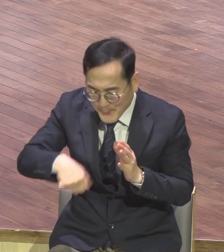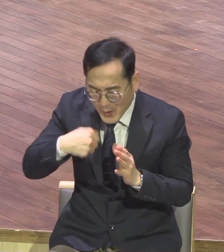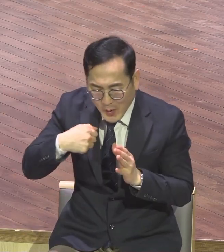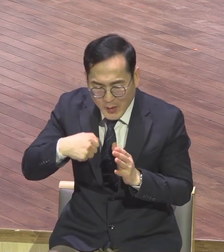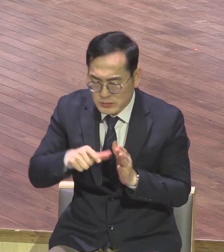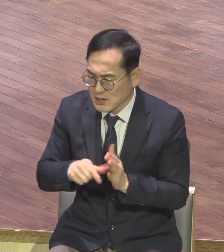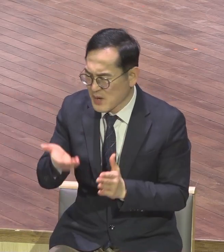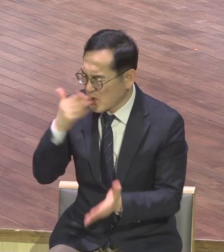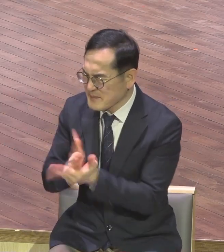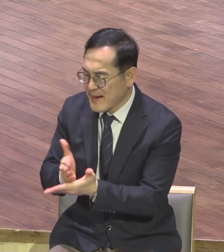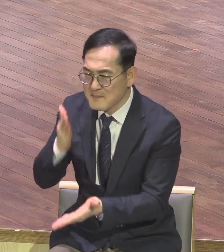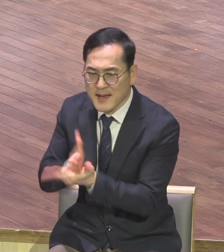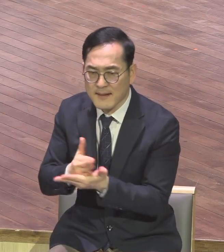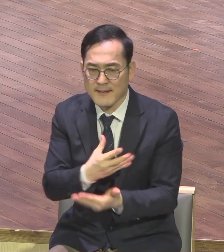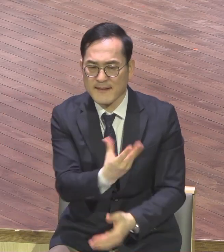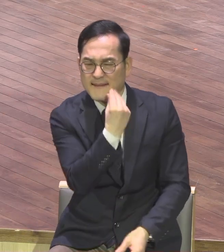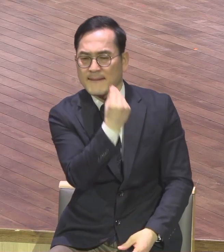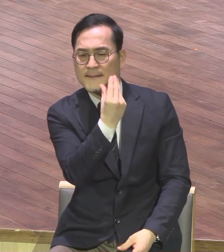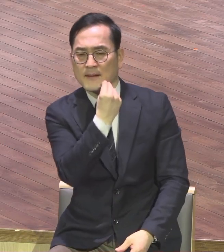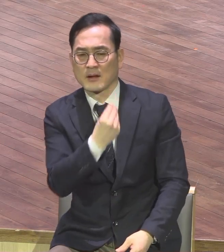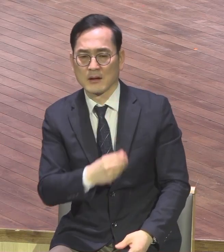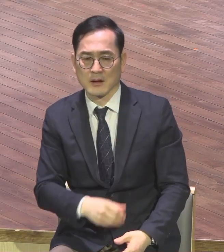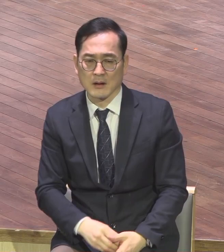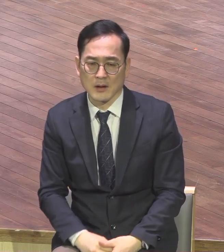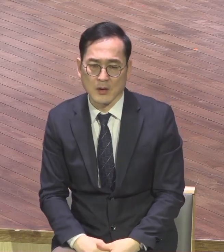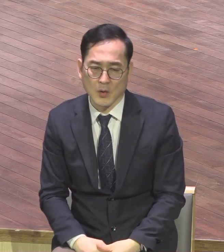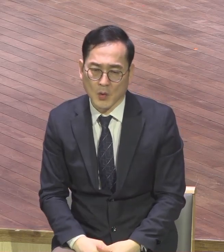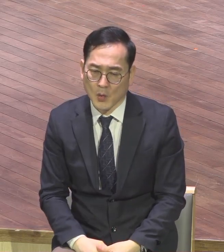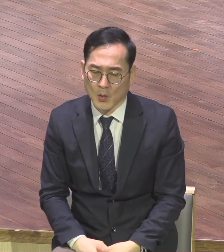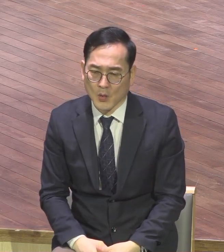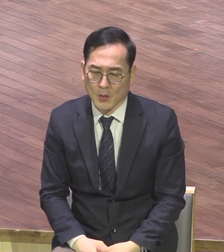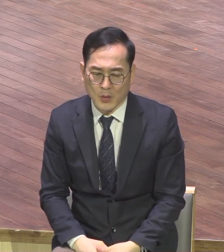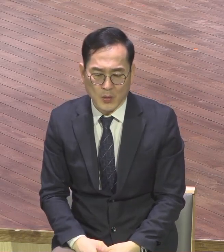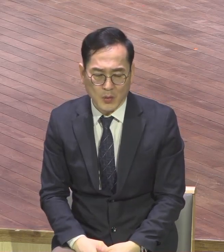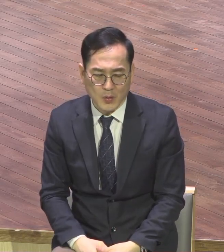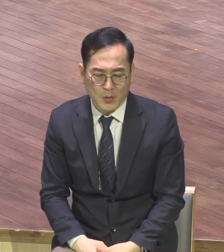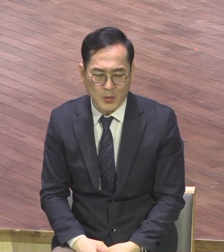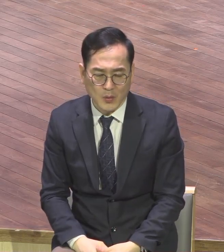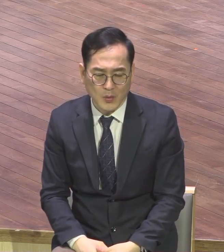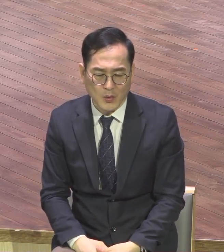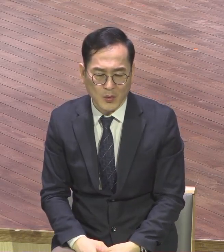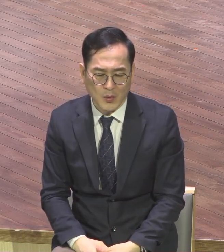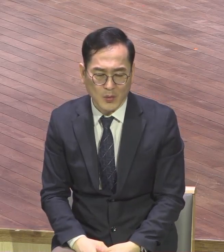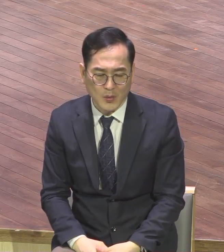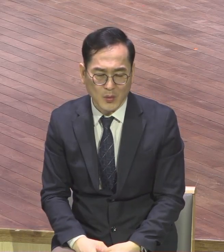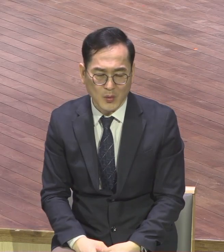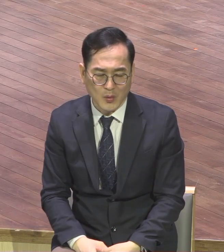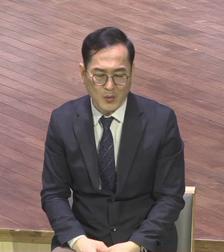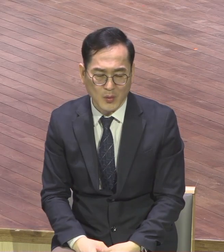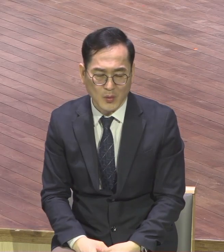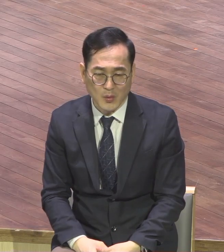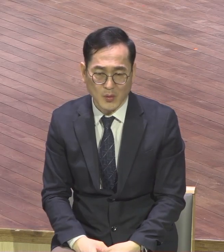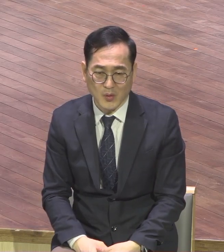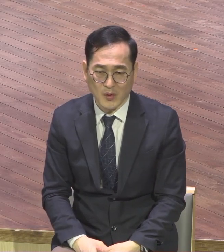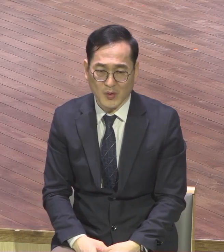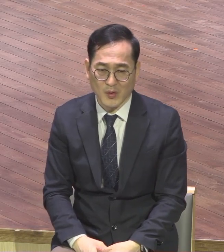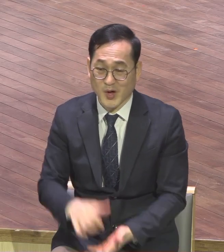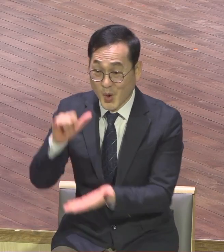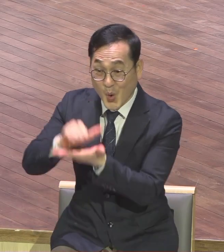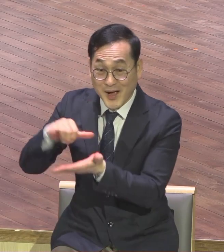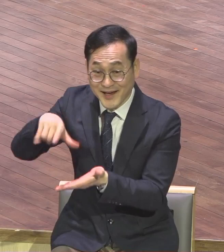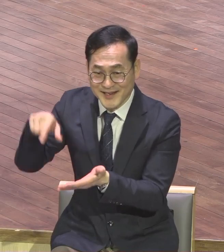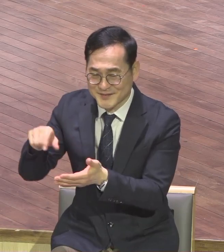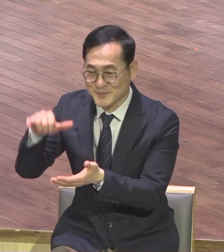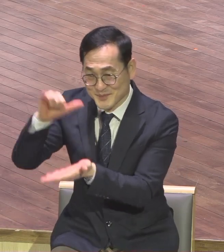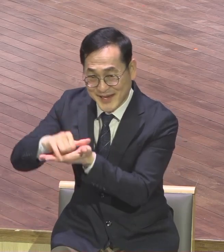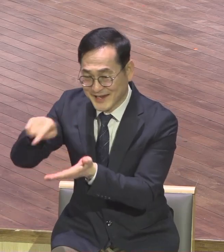그러니까 고추장을 딱 가지고 고추장 가져가지고 그것도 공항에 비행기에서 받은 고추장 쫙 짜면 나오는 게 있잖아요.